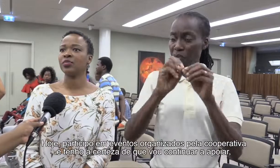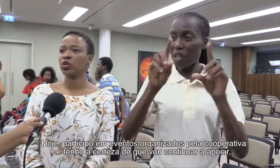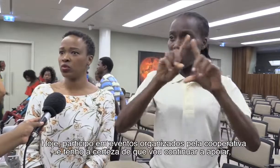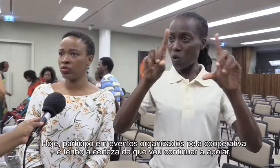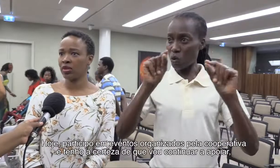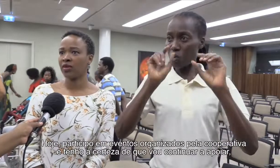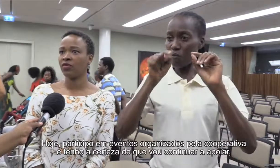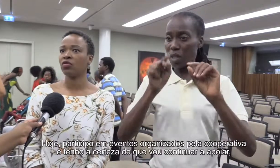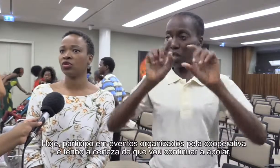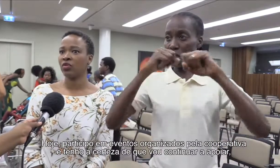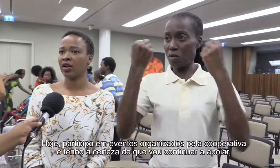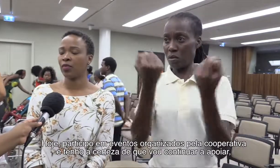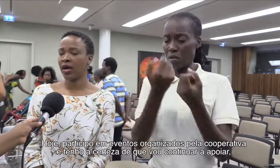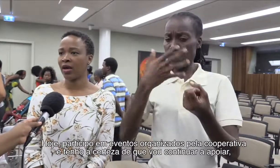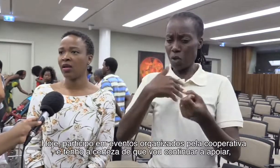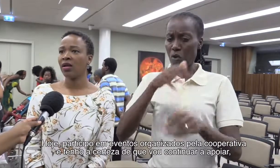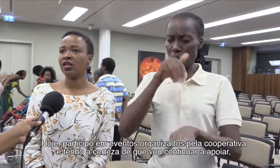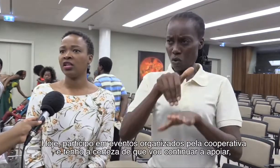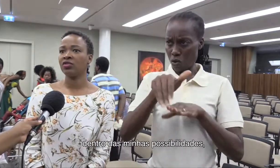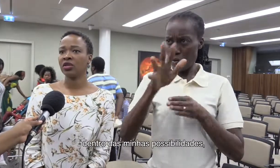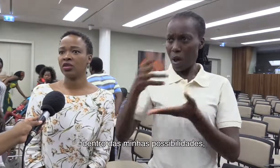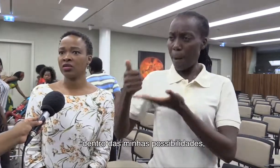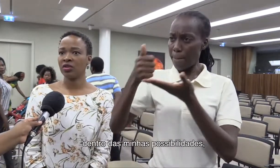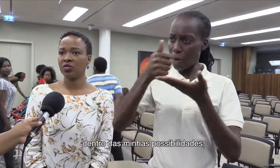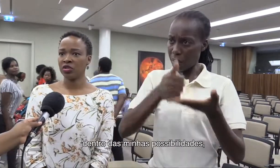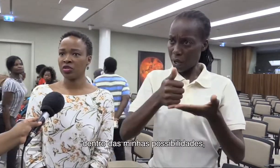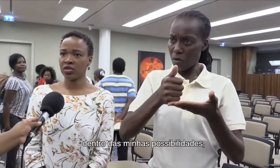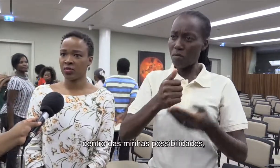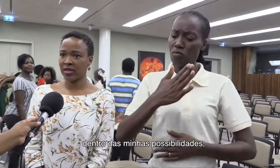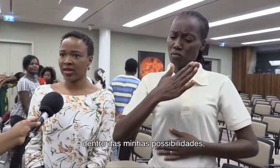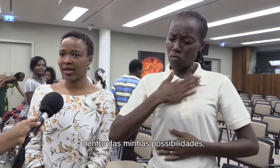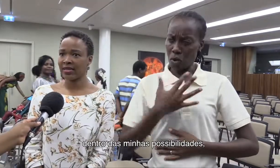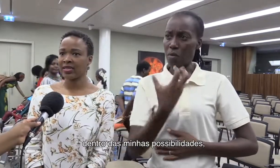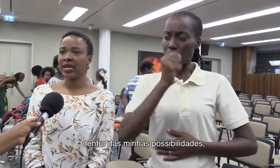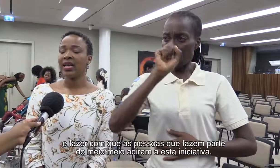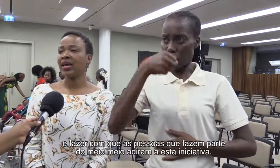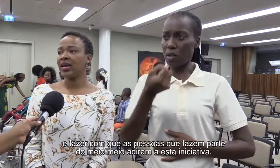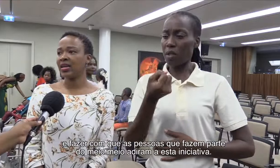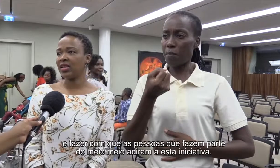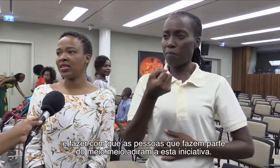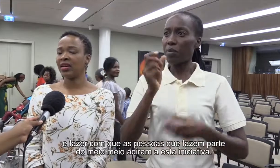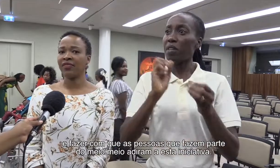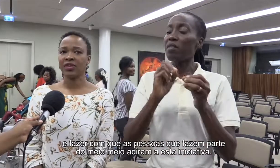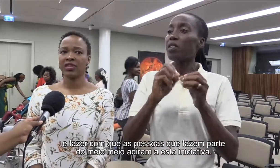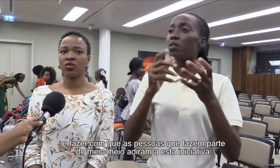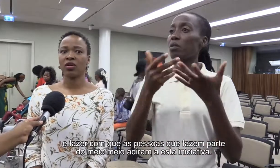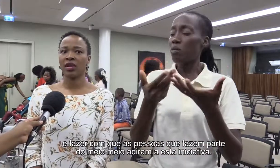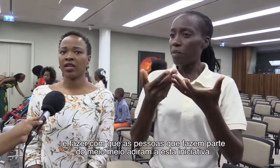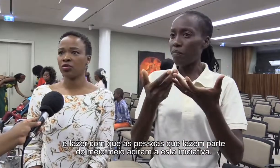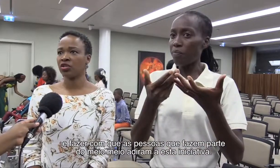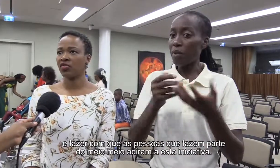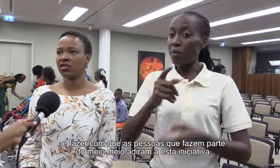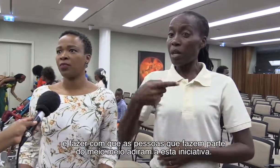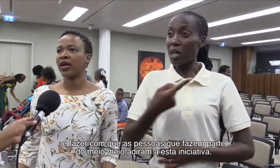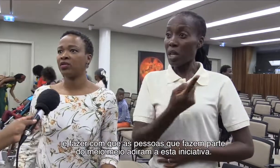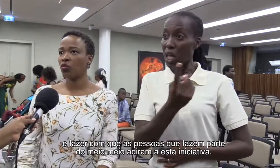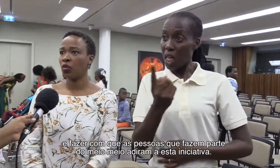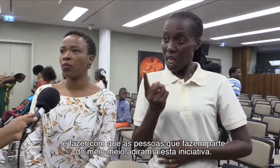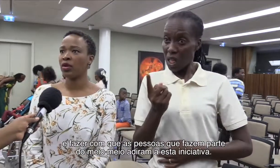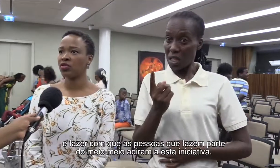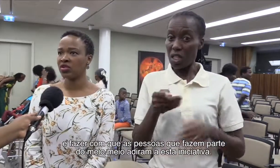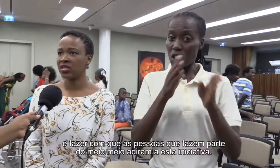certeza absoluta vou continuar a apoiar dentro daquilo que são as minhas possibilidades e ainda fazer com que as pessoas que fazem